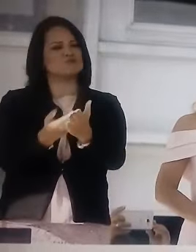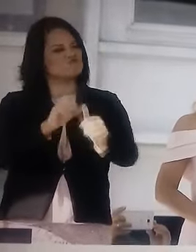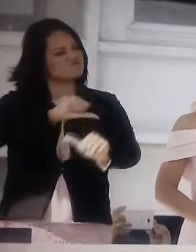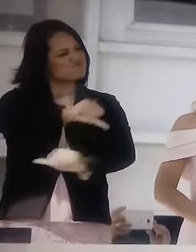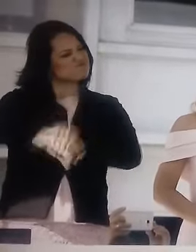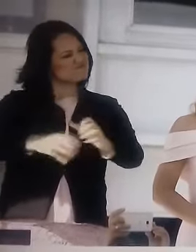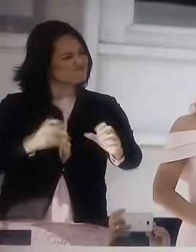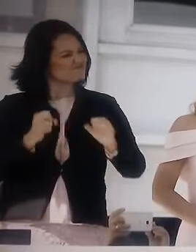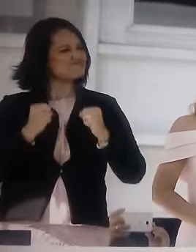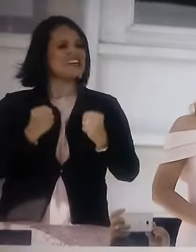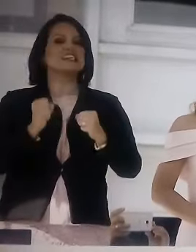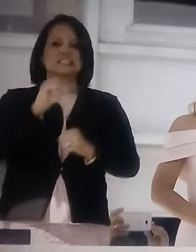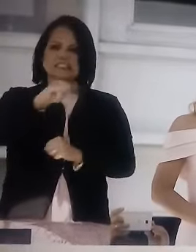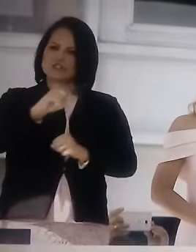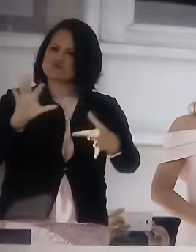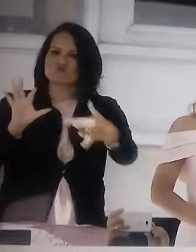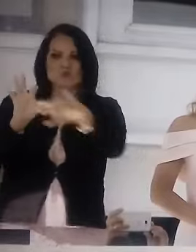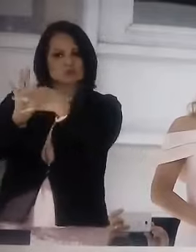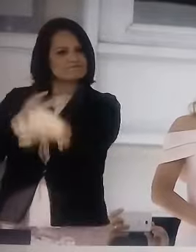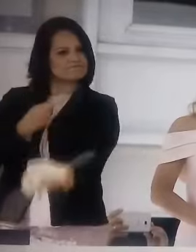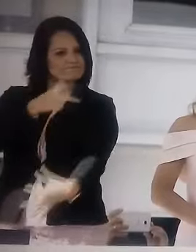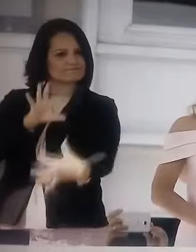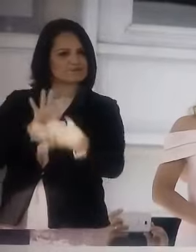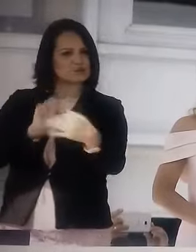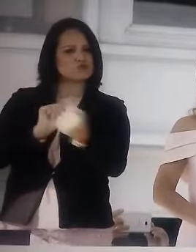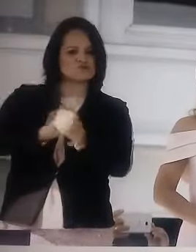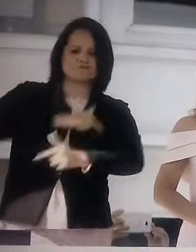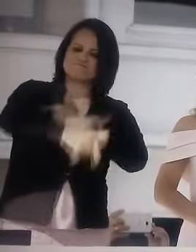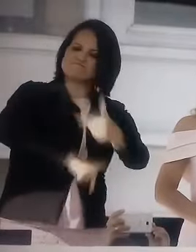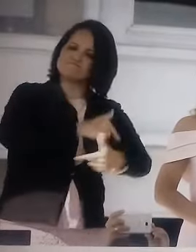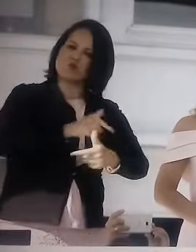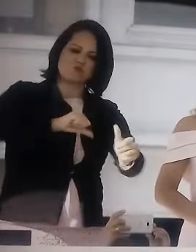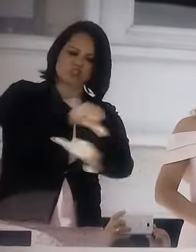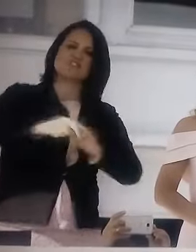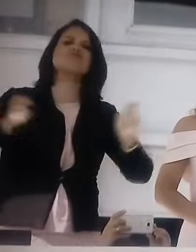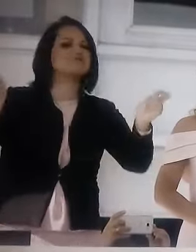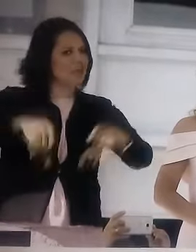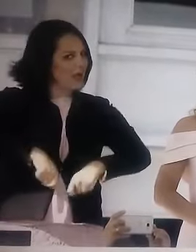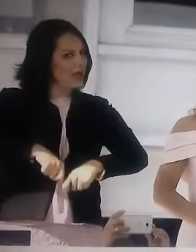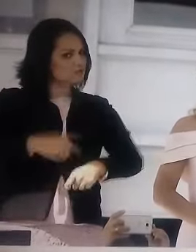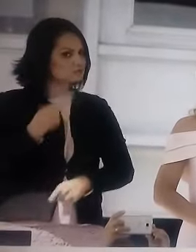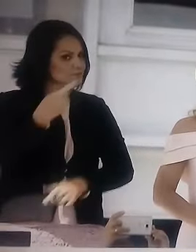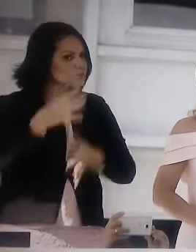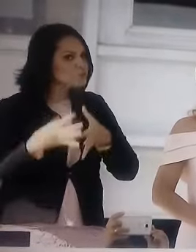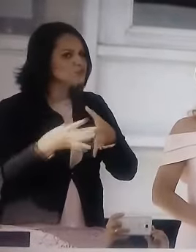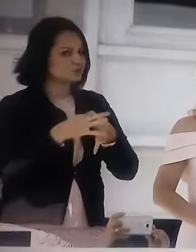lembrar que, se trabalharmos juntos, essa mudança será possível.